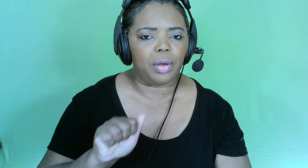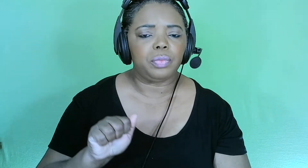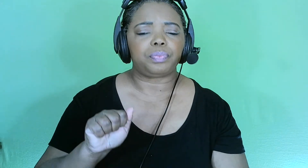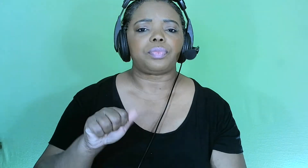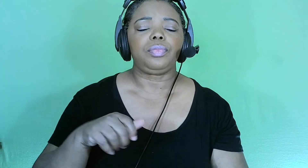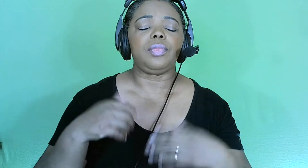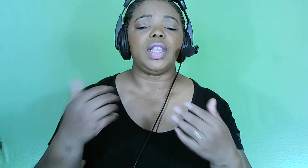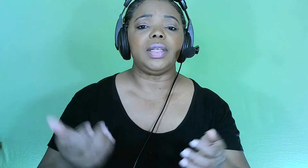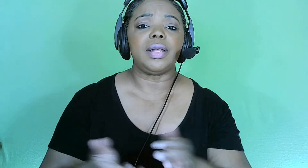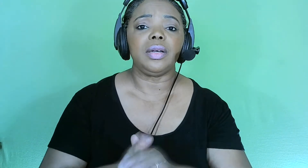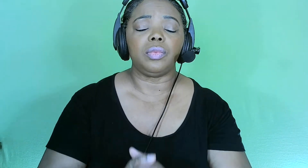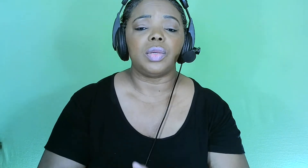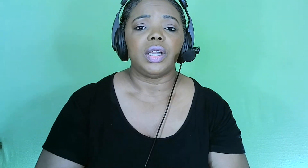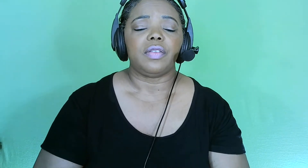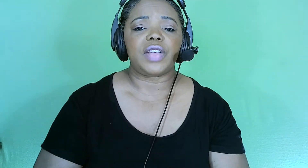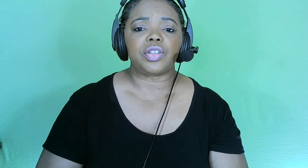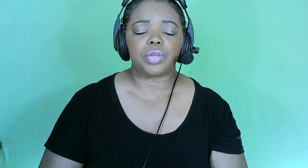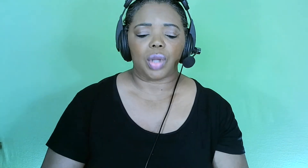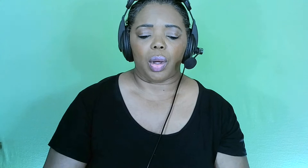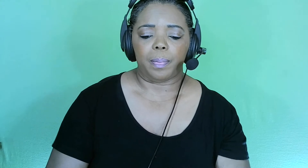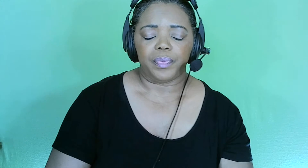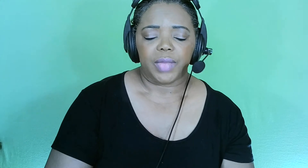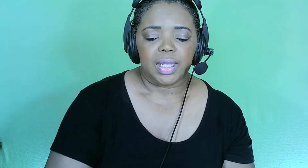bom? Então, vejam só,